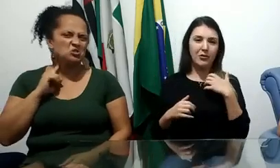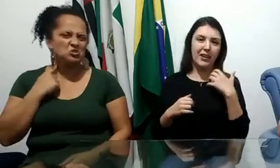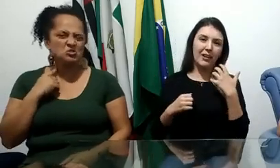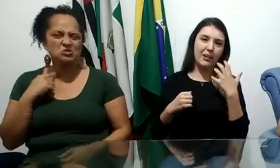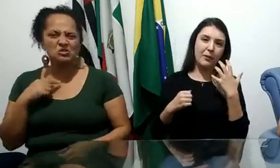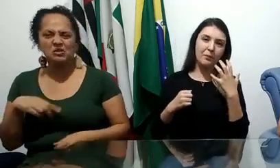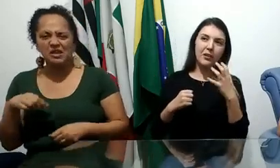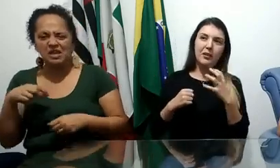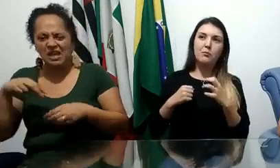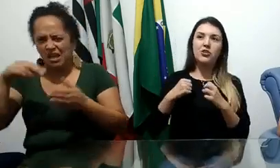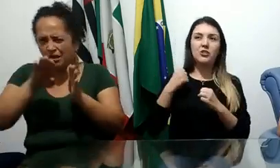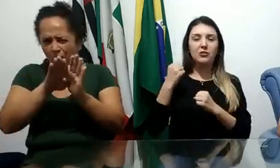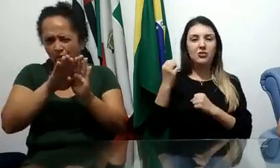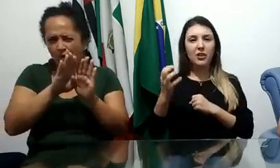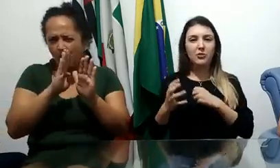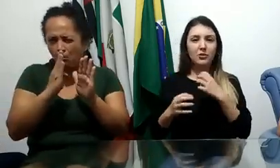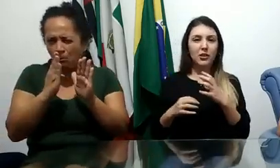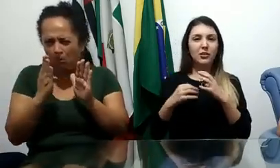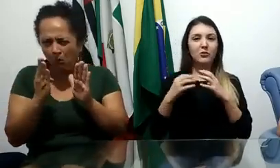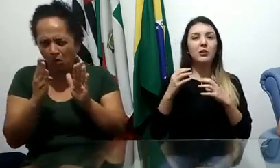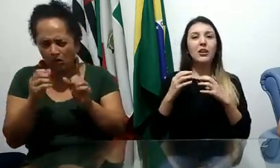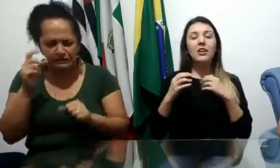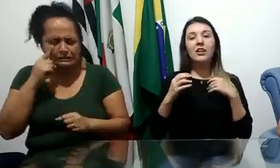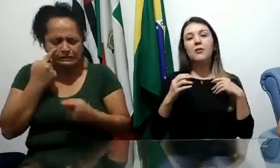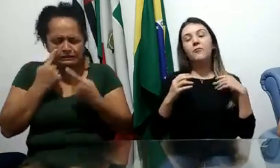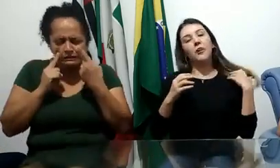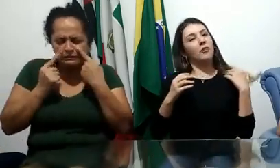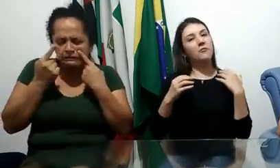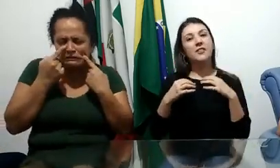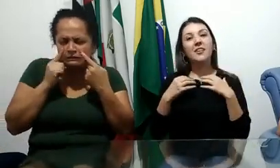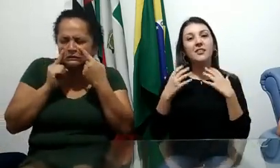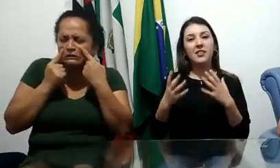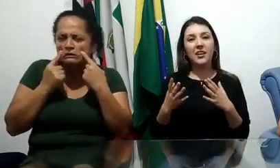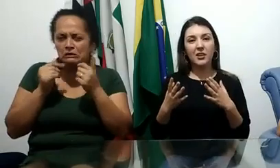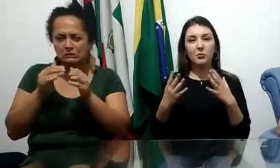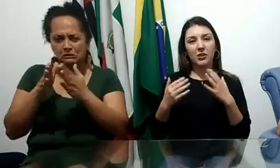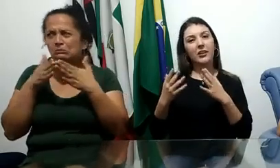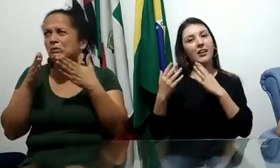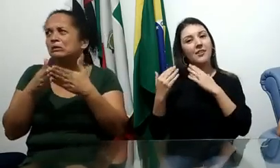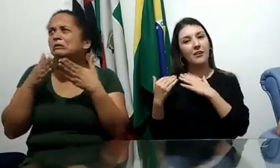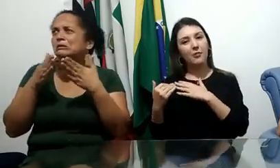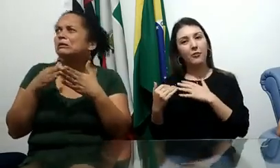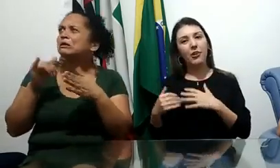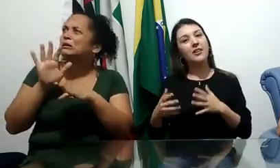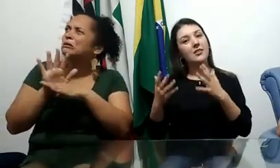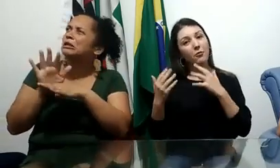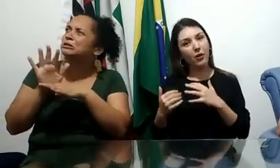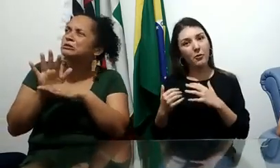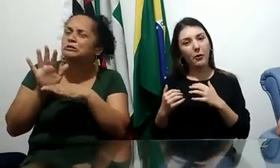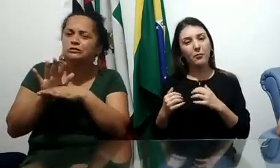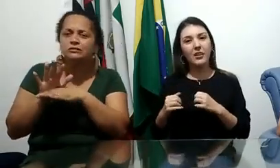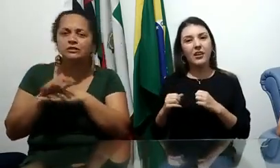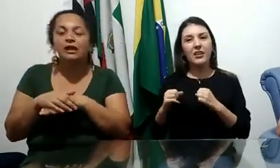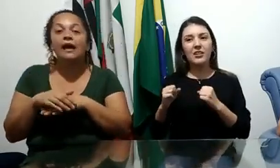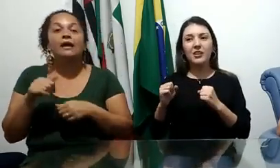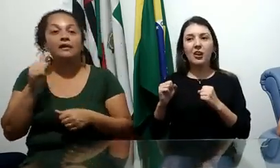chorando, pedindo ajuda de Deus, orando. E vão avisar Esther que Mordecai estava lá fora dessa